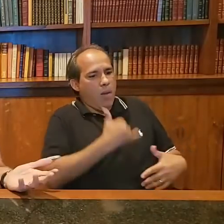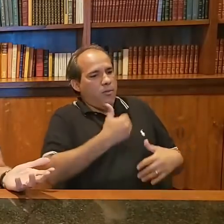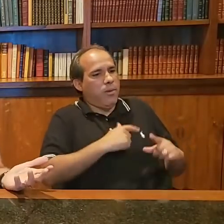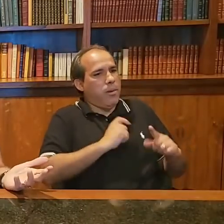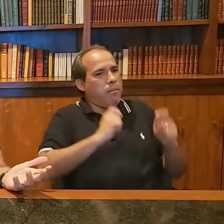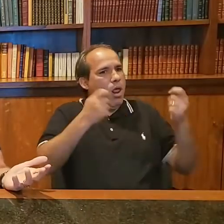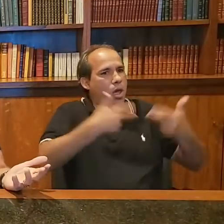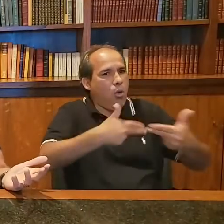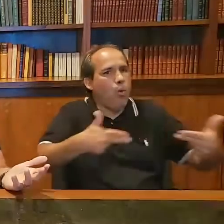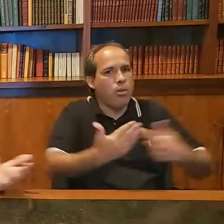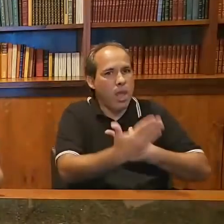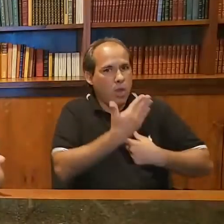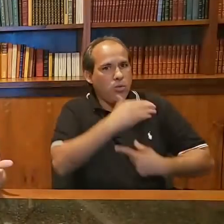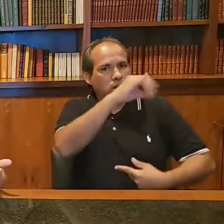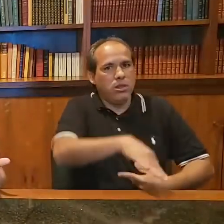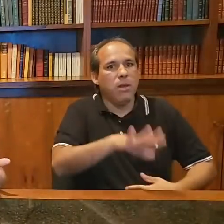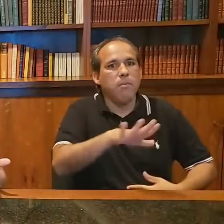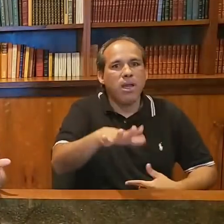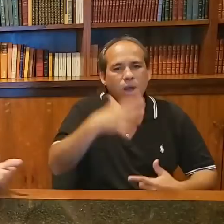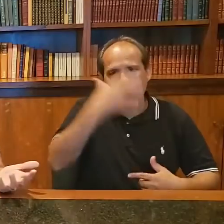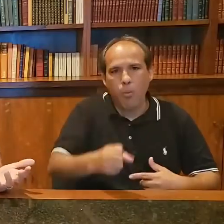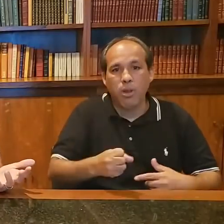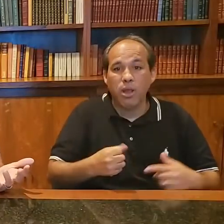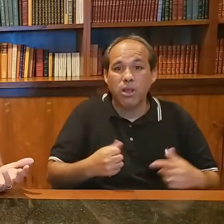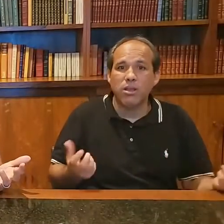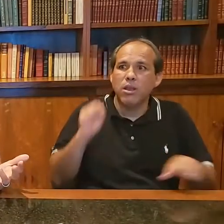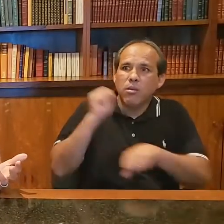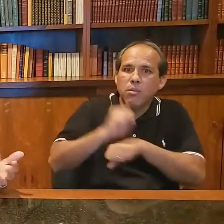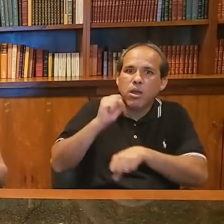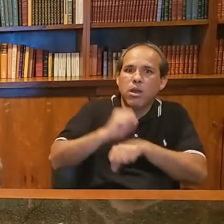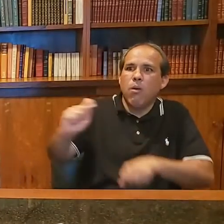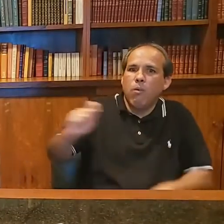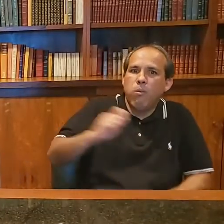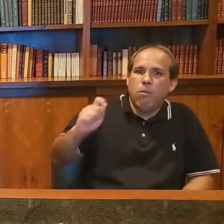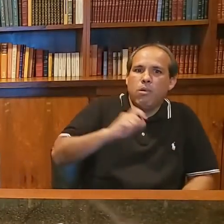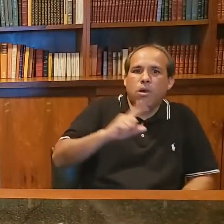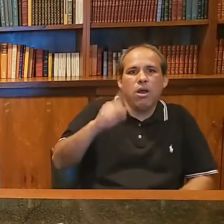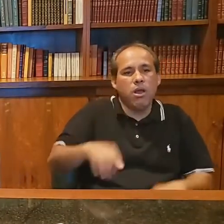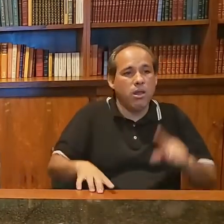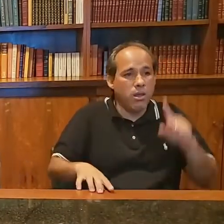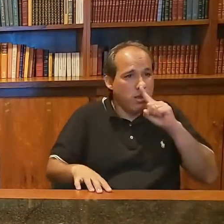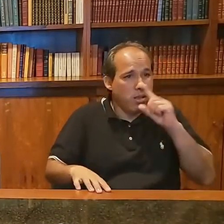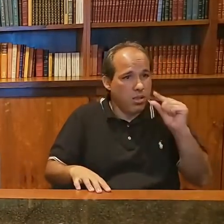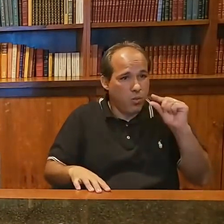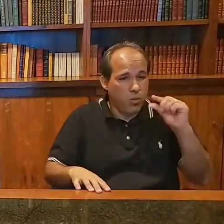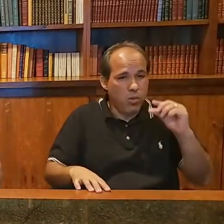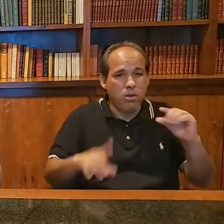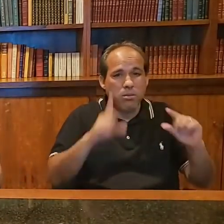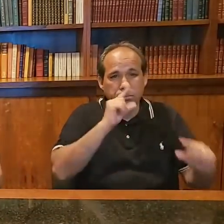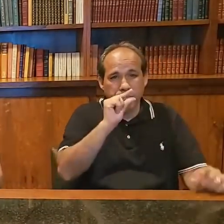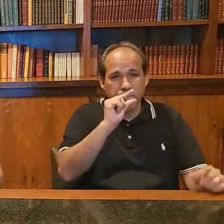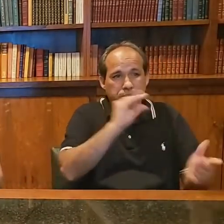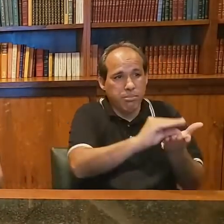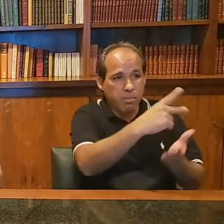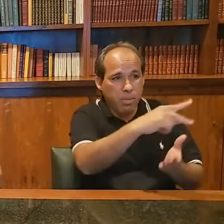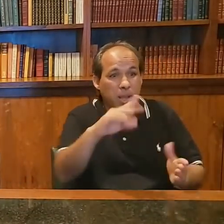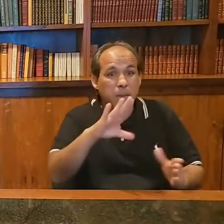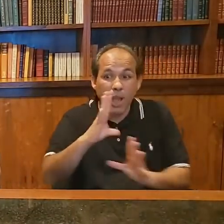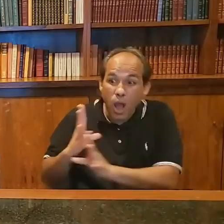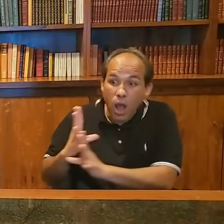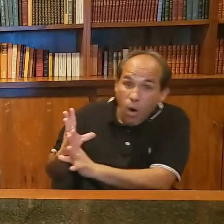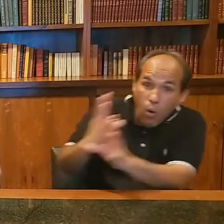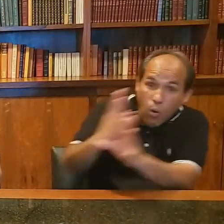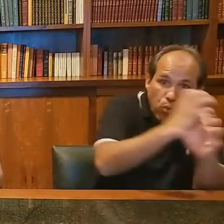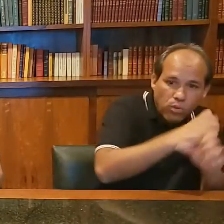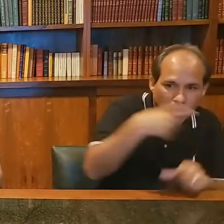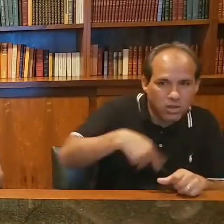é complicado. Não dá para você pensar em continuar vivendo com isso. É pouco para quem recebe e muito para a nação. Porque são em torno,